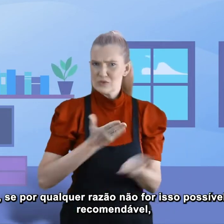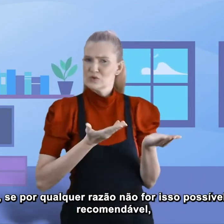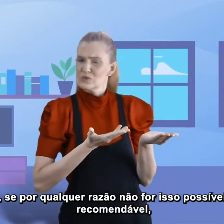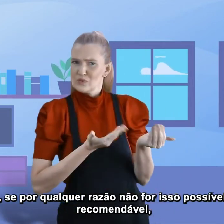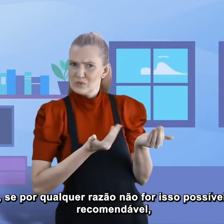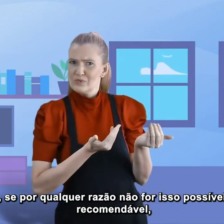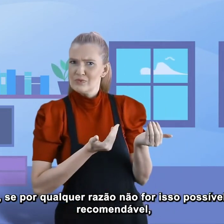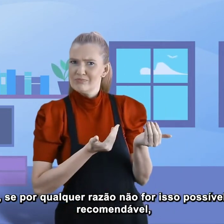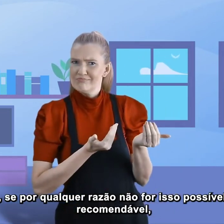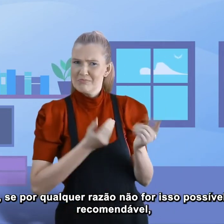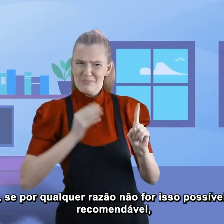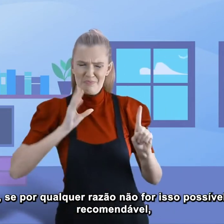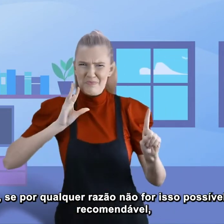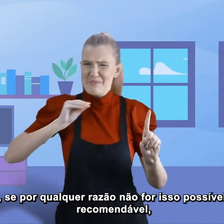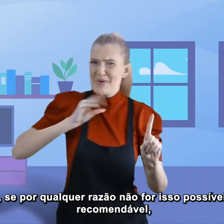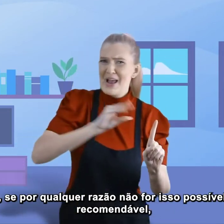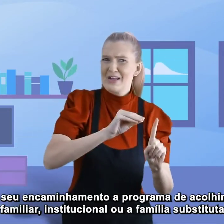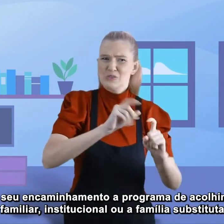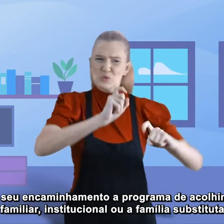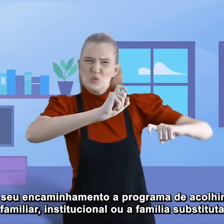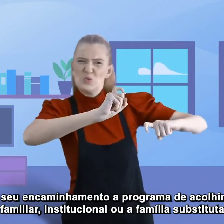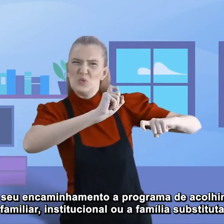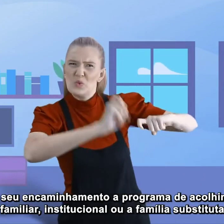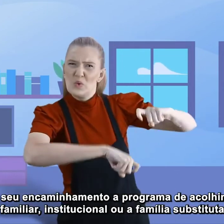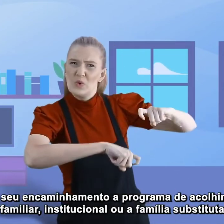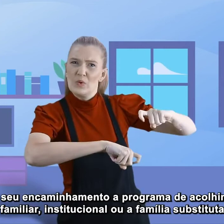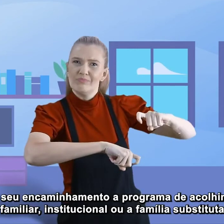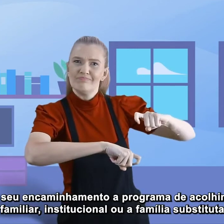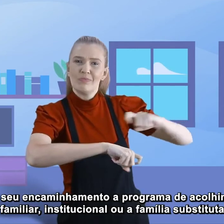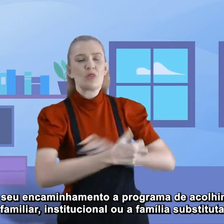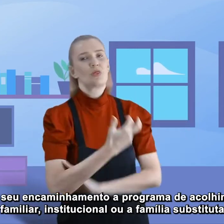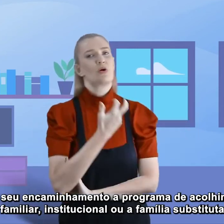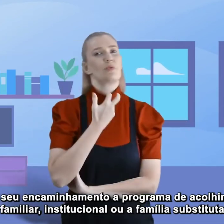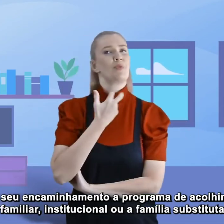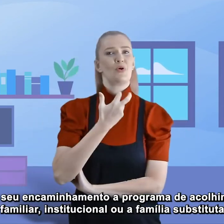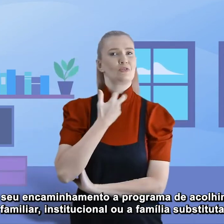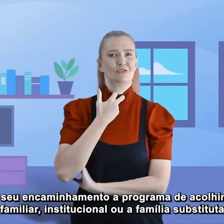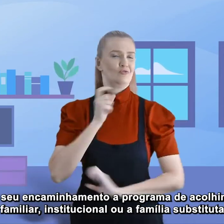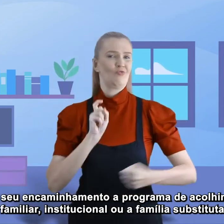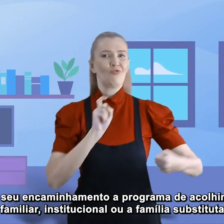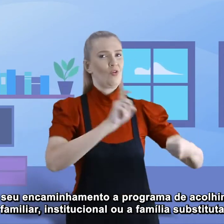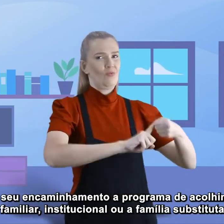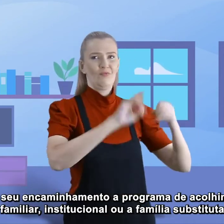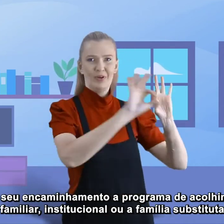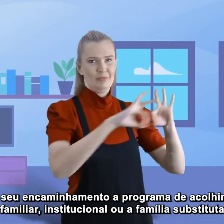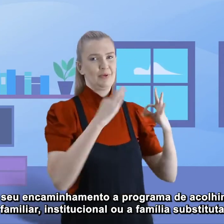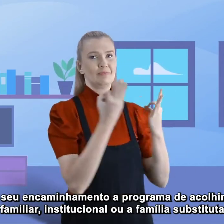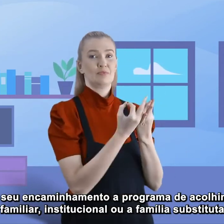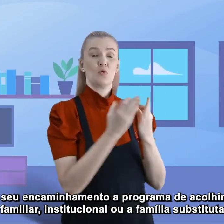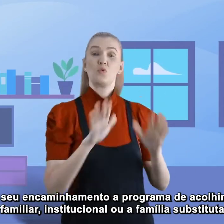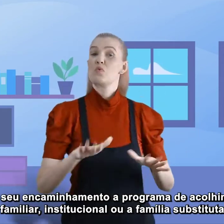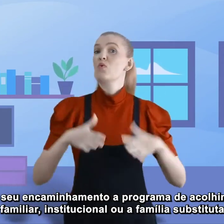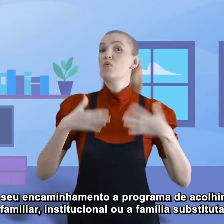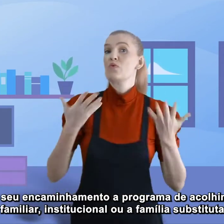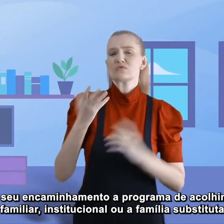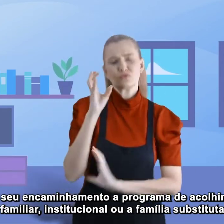isso possível ou recomendável, para seu encaminhamento a programa de acolhimento familiar, institucional ou a família